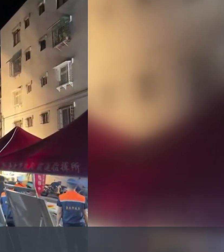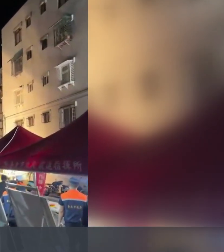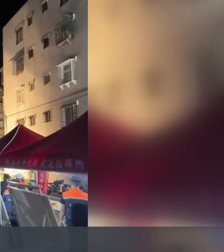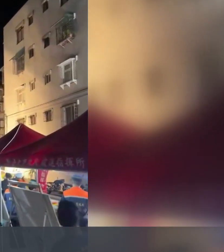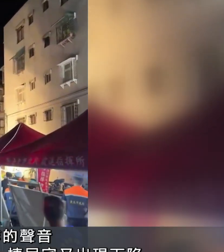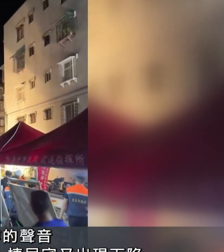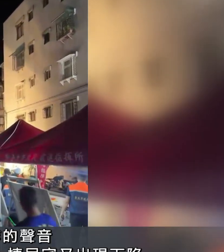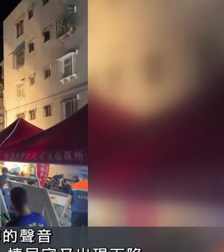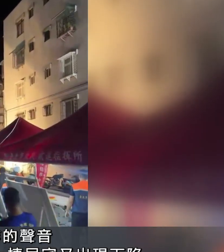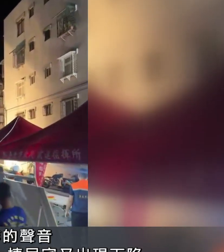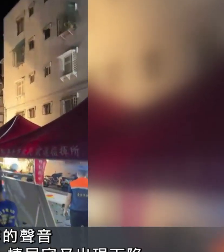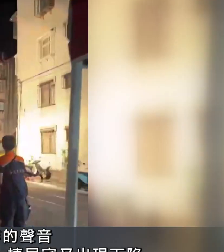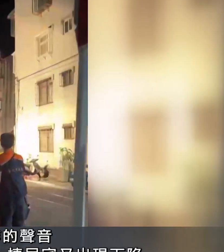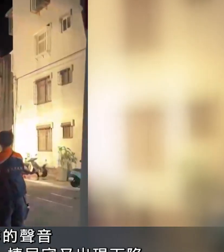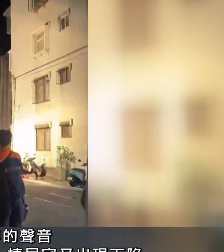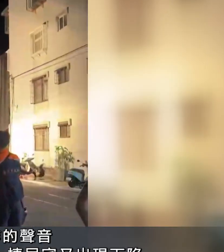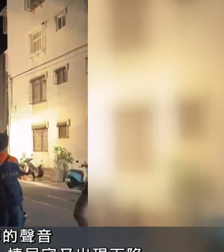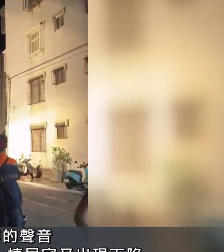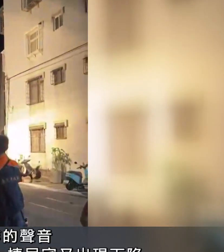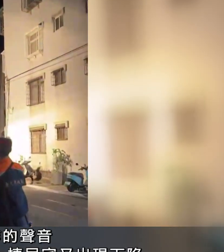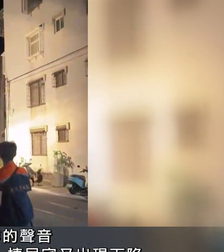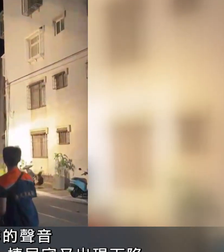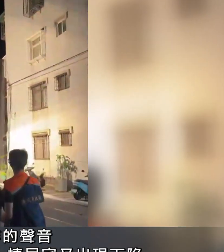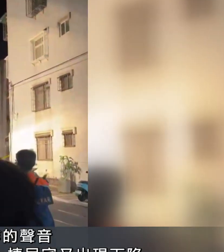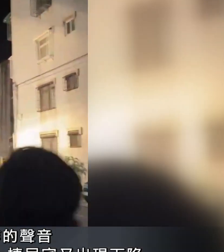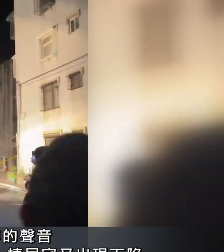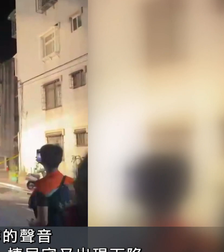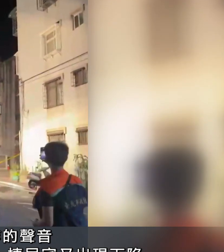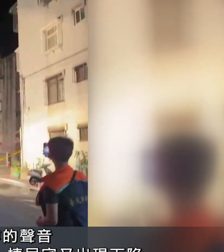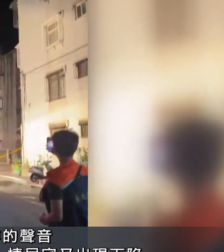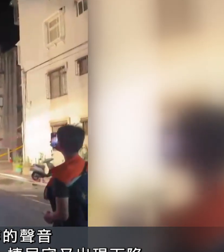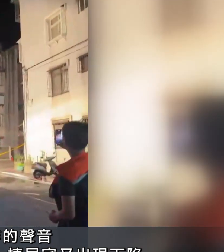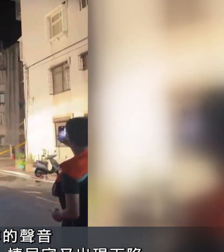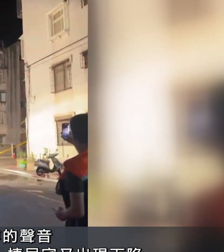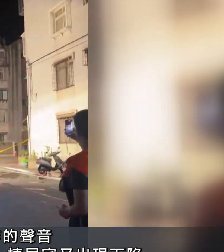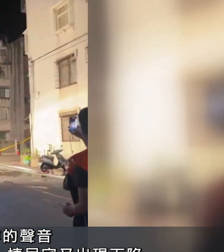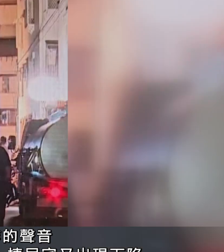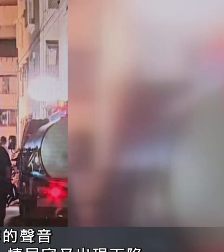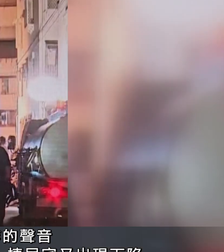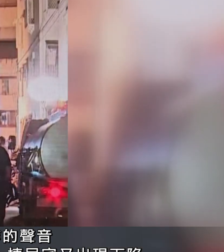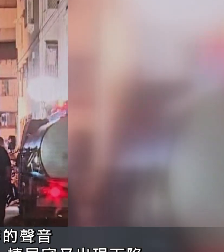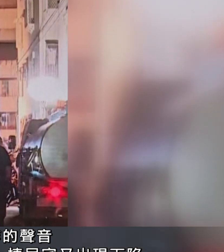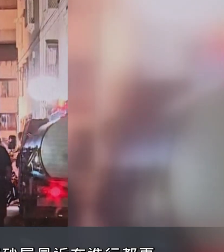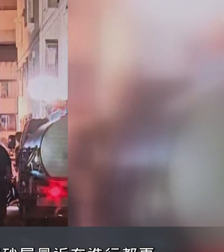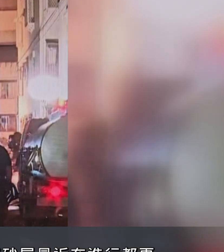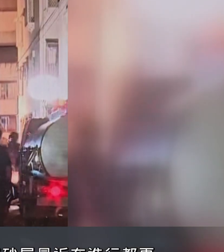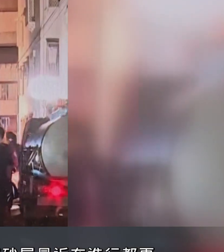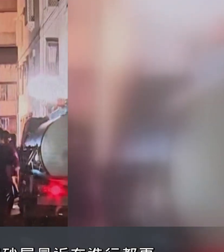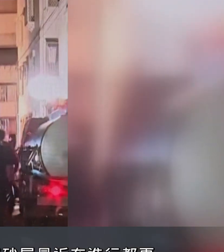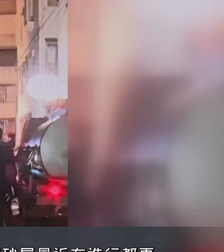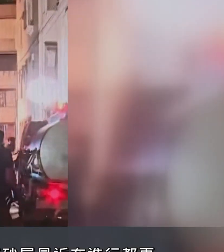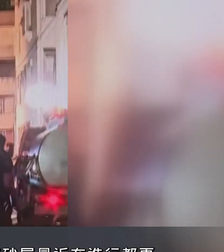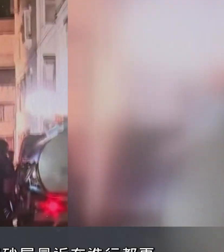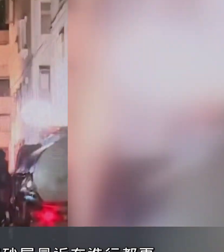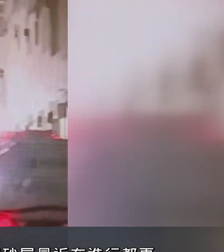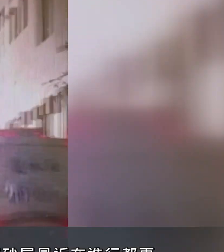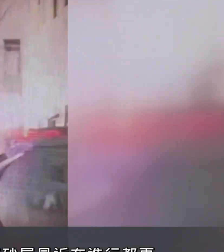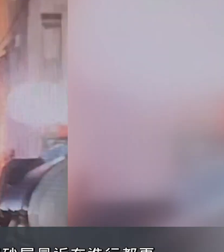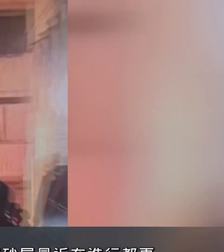现场不时传来爆炸的声音，而且晚间10点多，一栋民宅又出现下陷，当场2楼变1楼。这个巷内有一处海